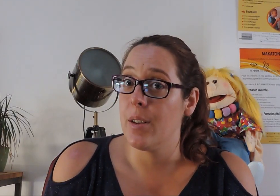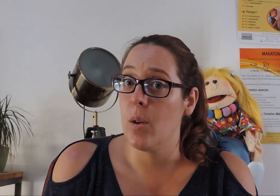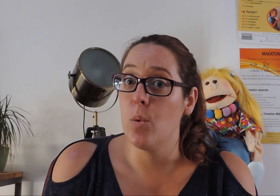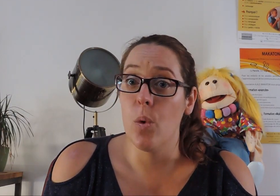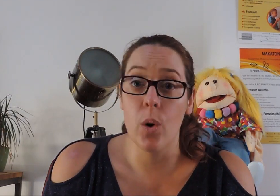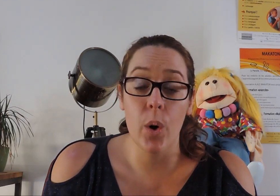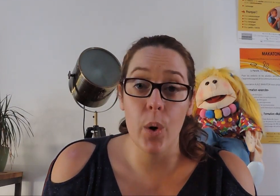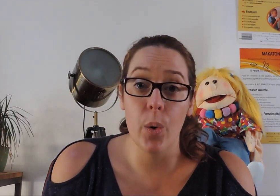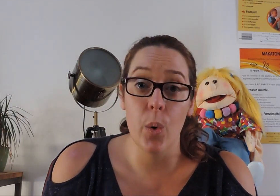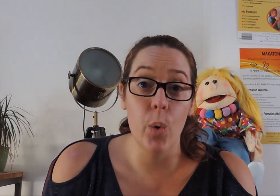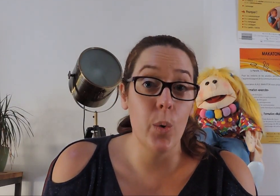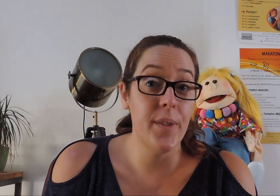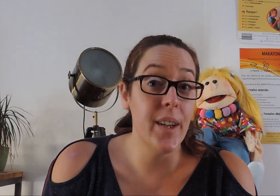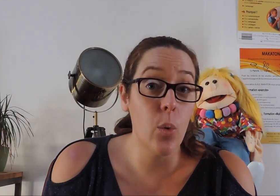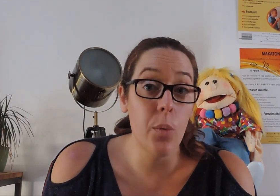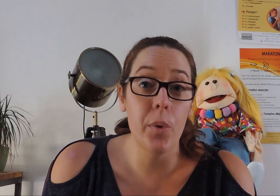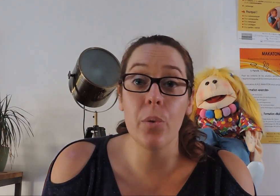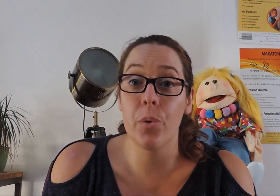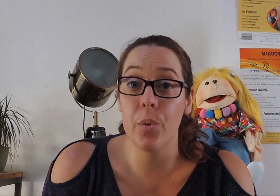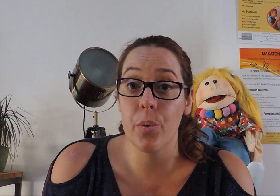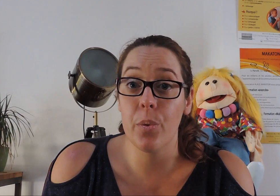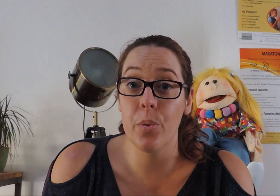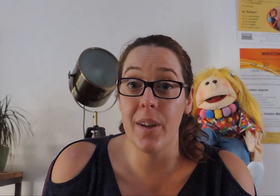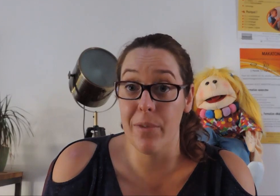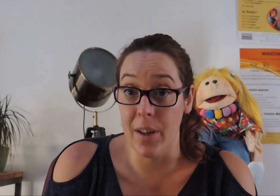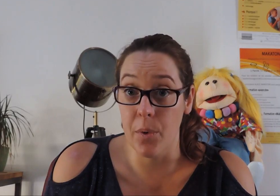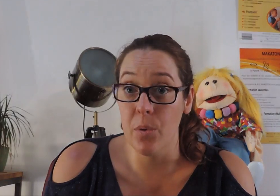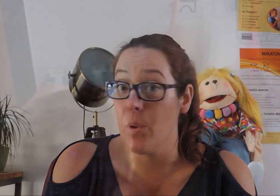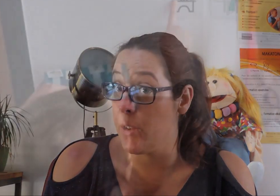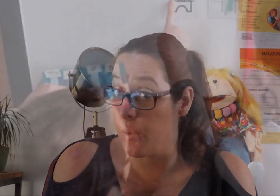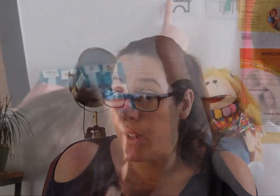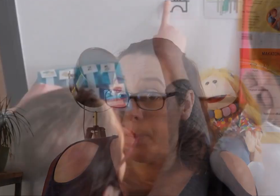ou encore le déroulement d'événements de la journée